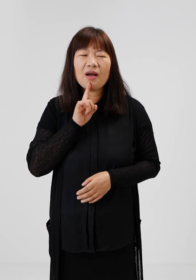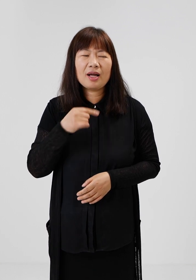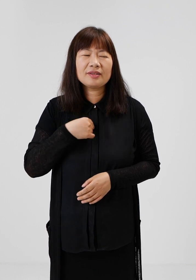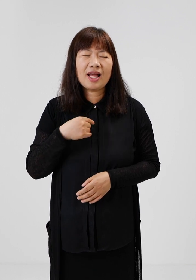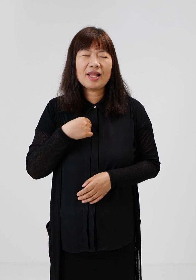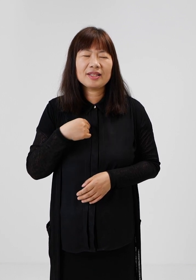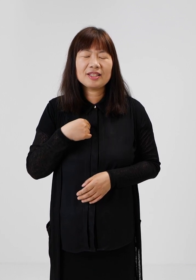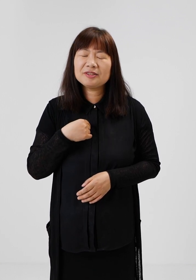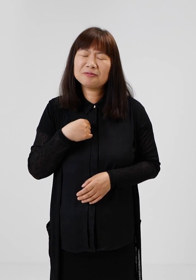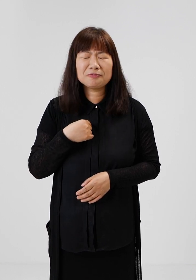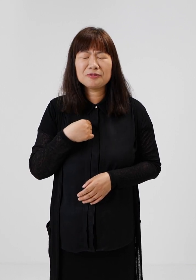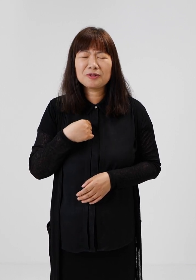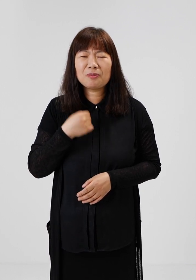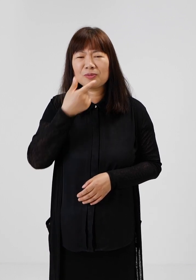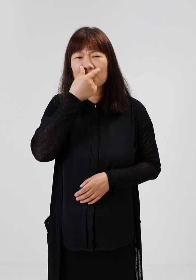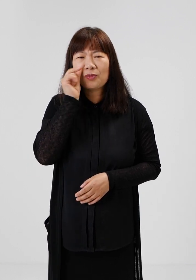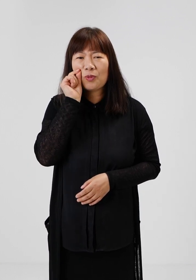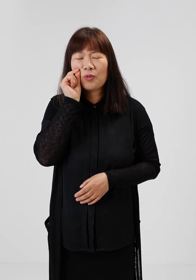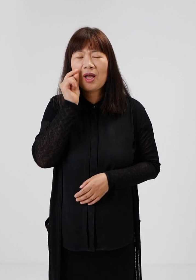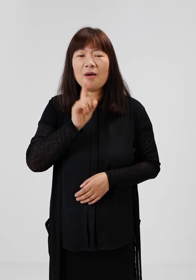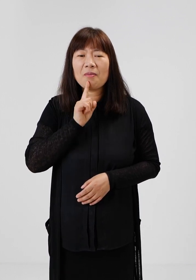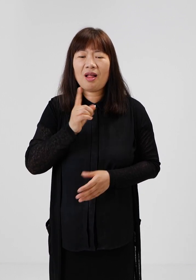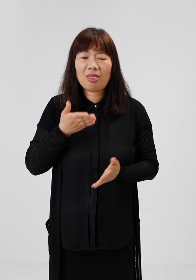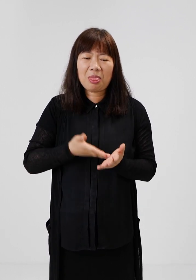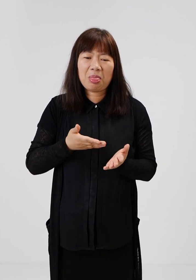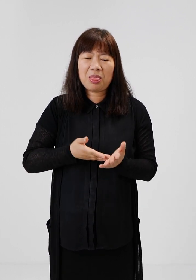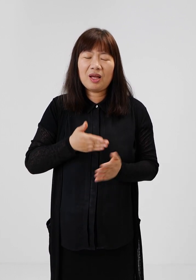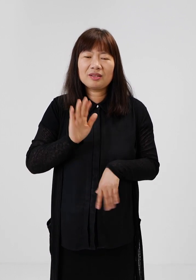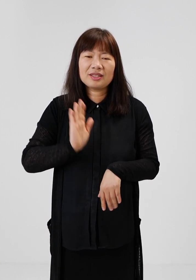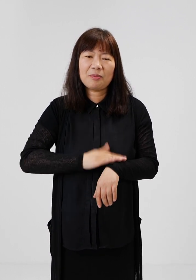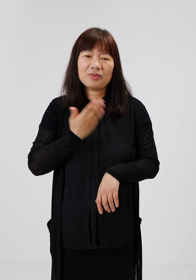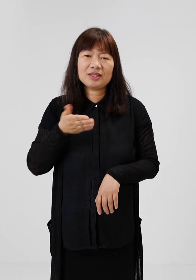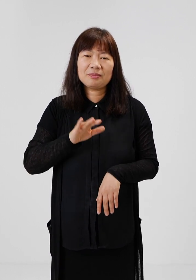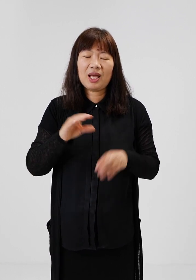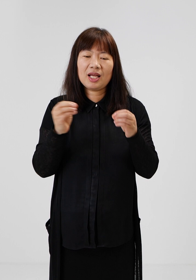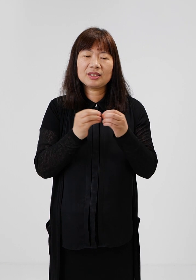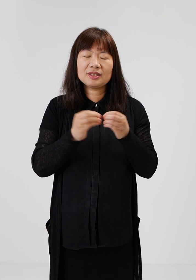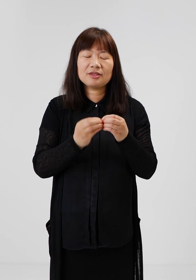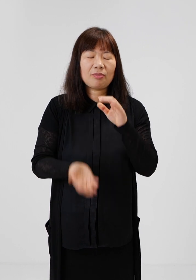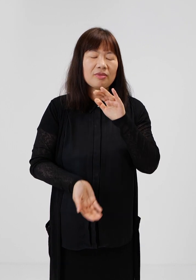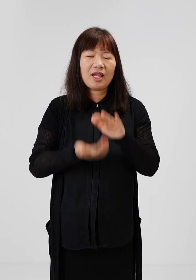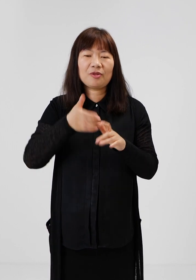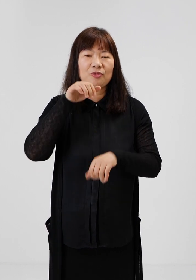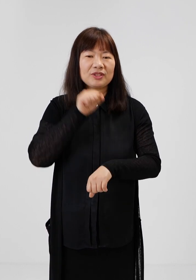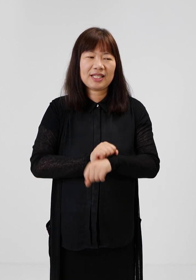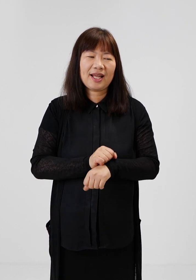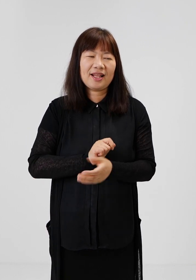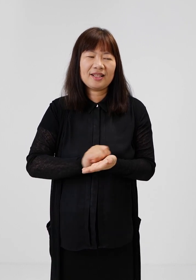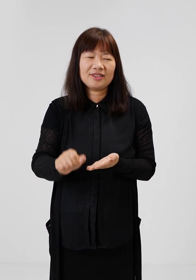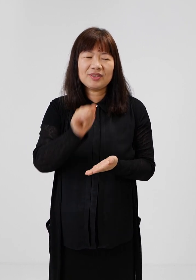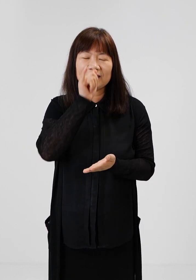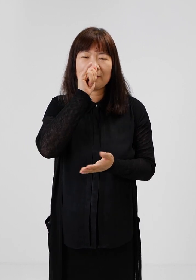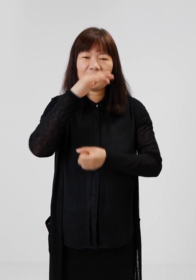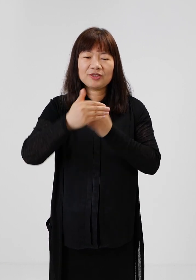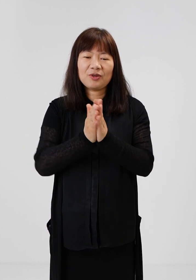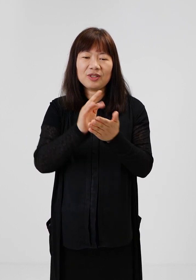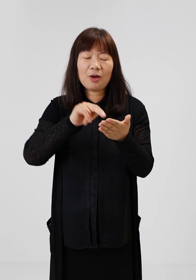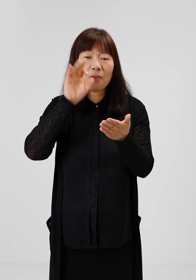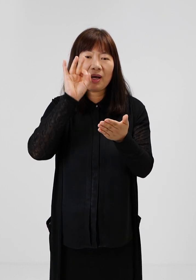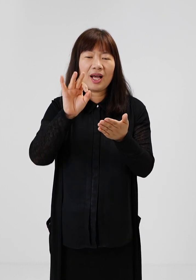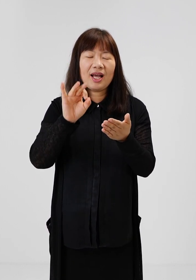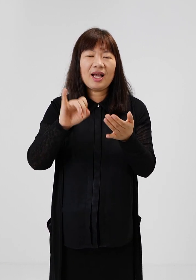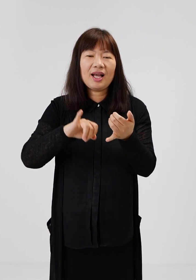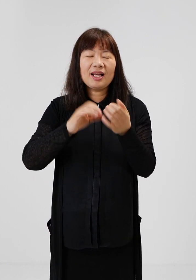내가 조라나 그랬어요. 내 말은 잘 못하지만 이 그런 명필이에요. 그래서 성경의 신약